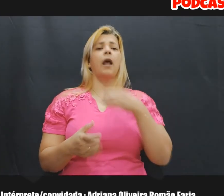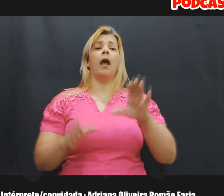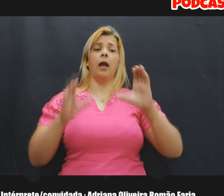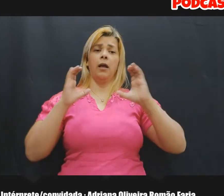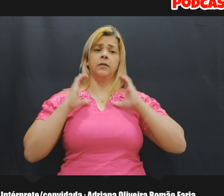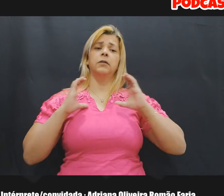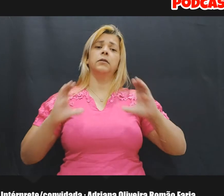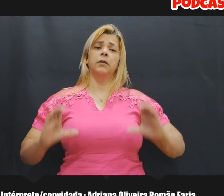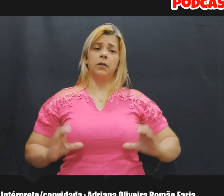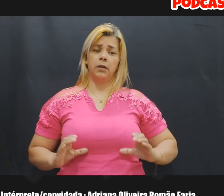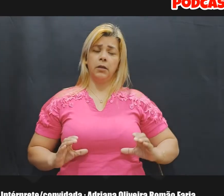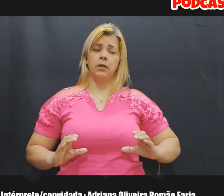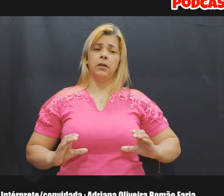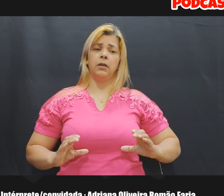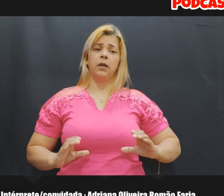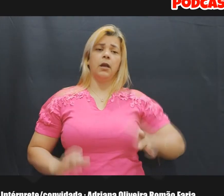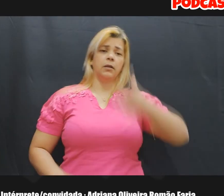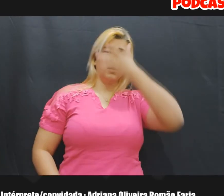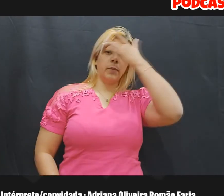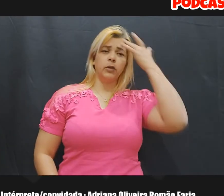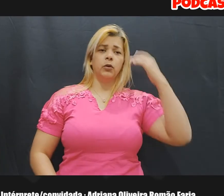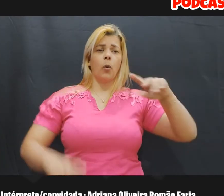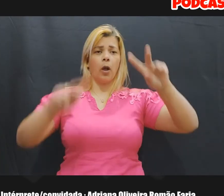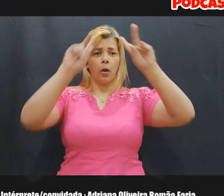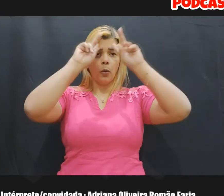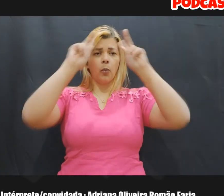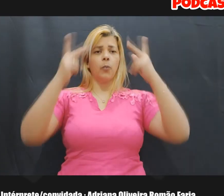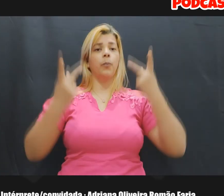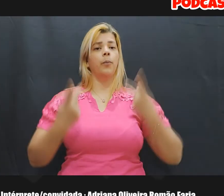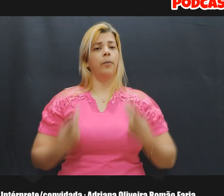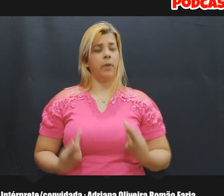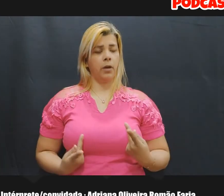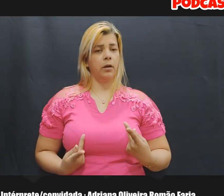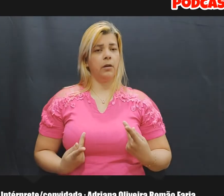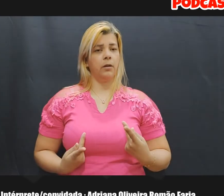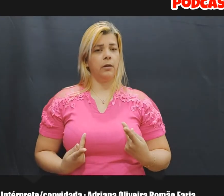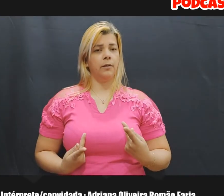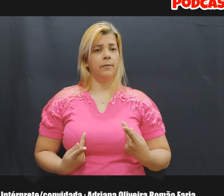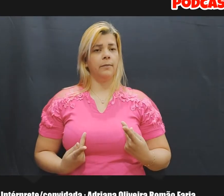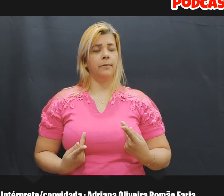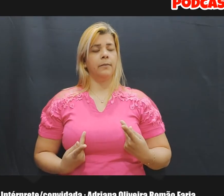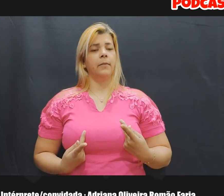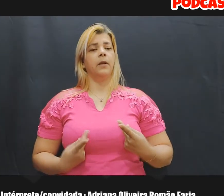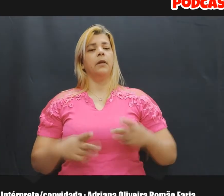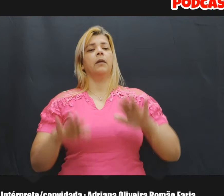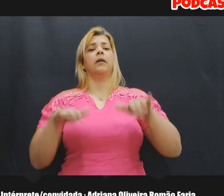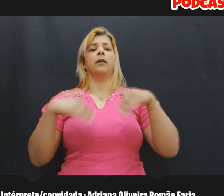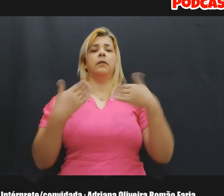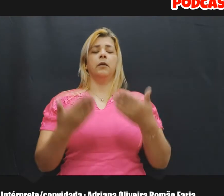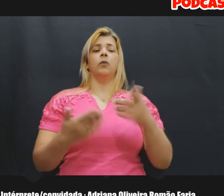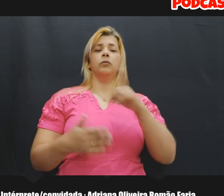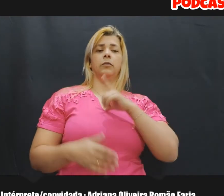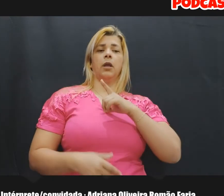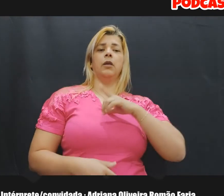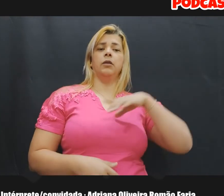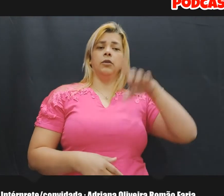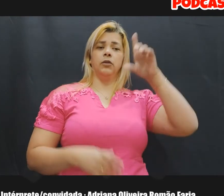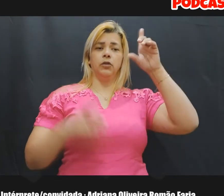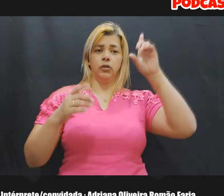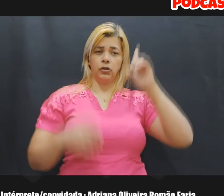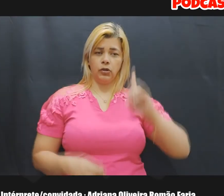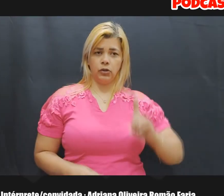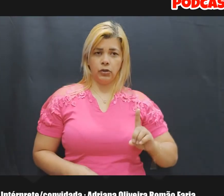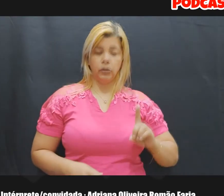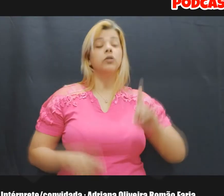de pessoa, da pessoa humana, né? Que elas estão entre os fundamentos do Estado Democrático de Direito, né, no seu título